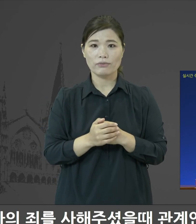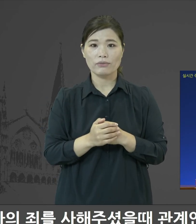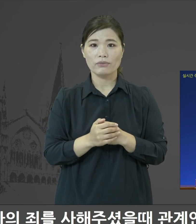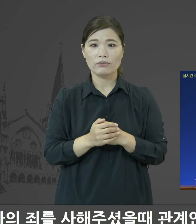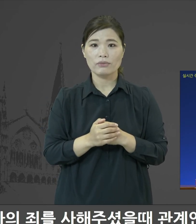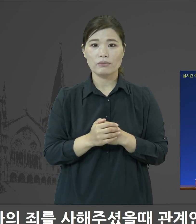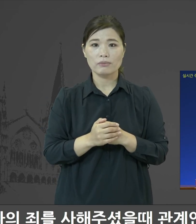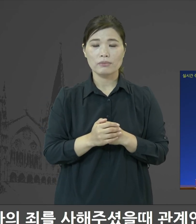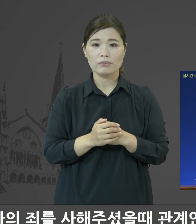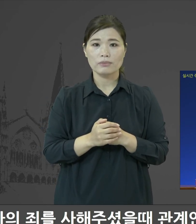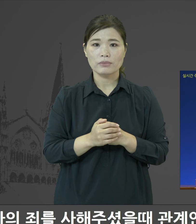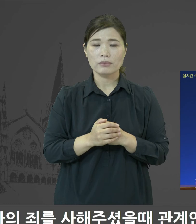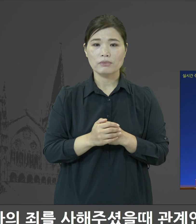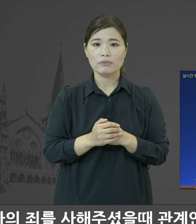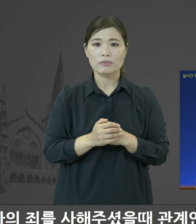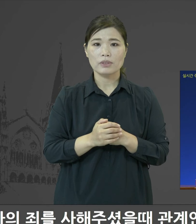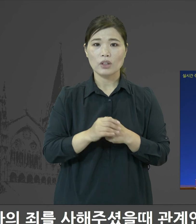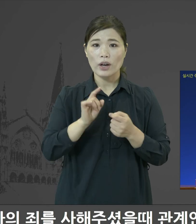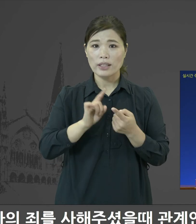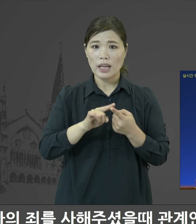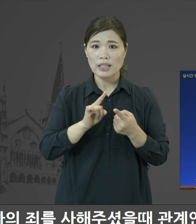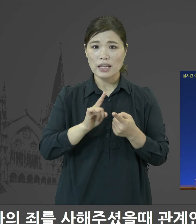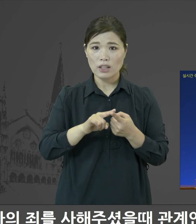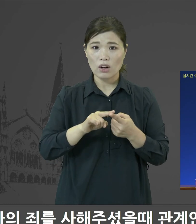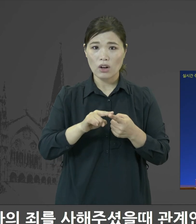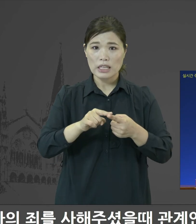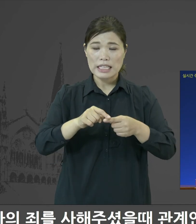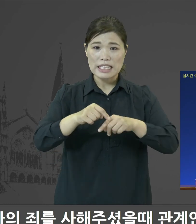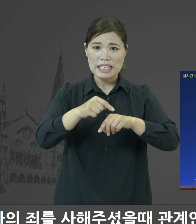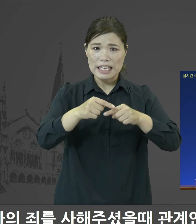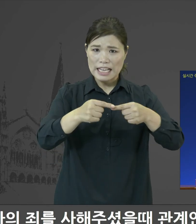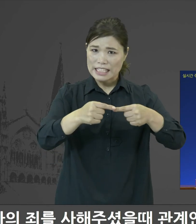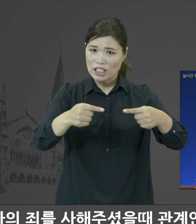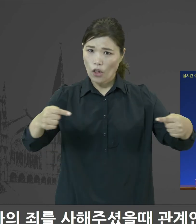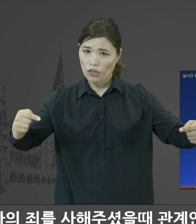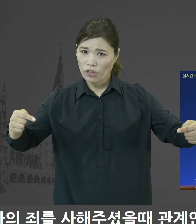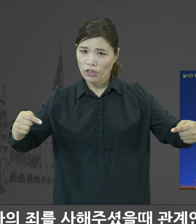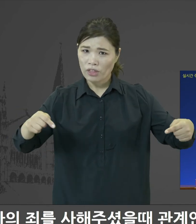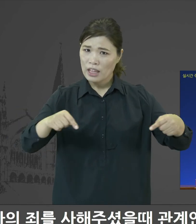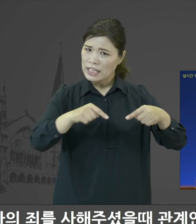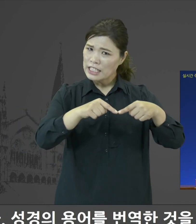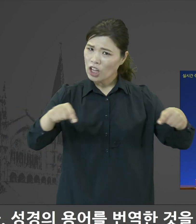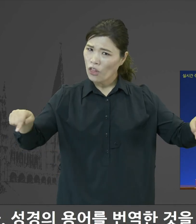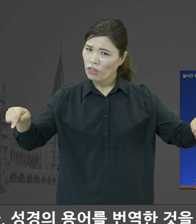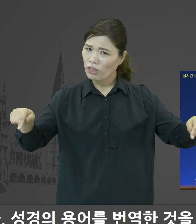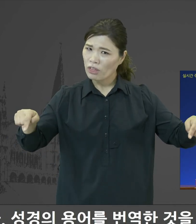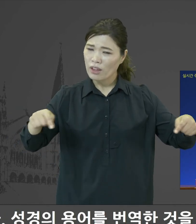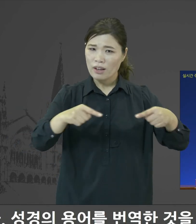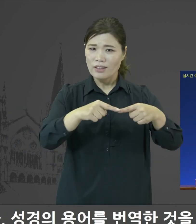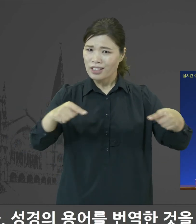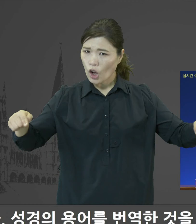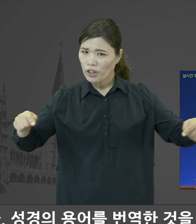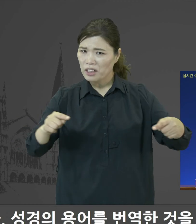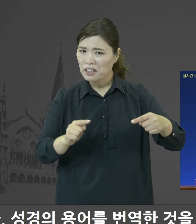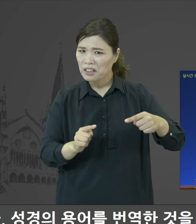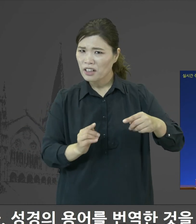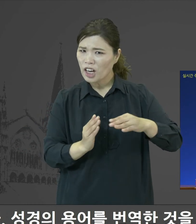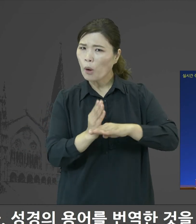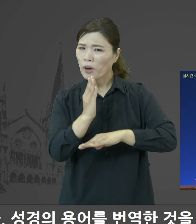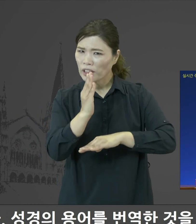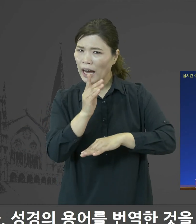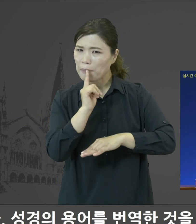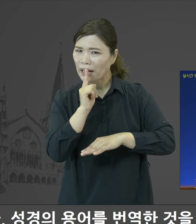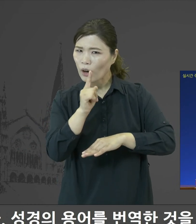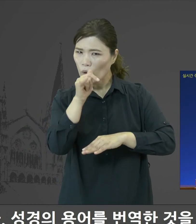표현이 선을 넘었다 이렇게 표현되는 이 말이 종종 있습니다. 우리가 죄를 지었다는 게 선을 넘었다는